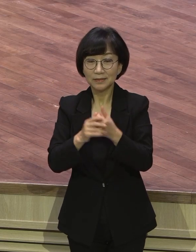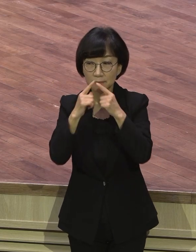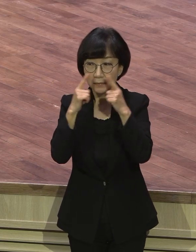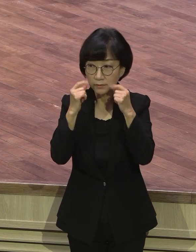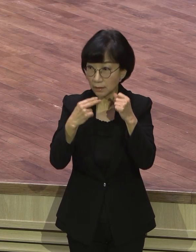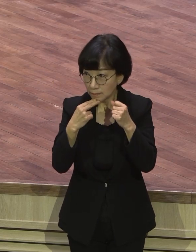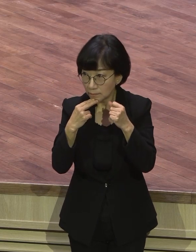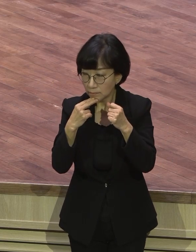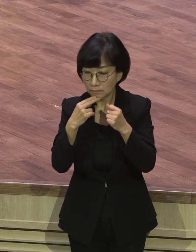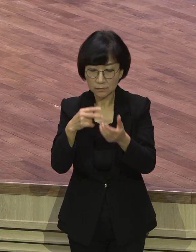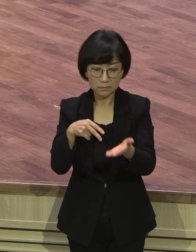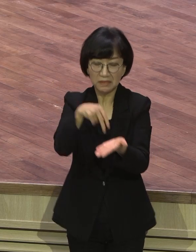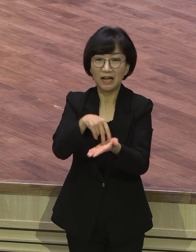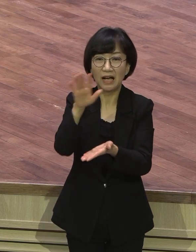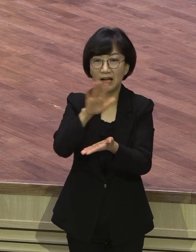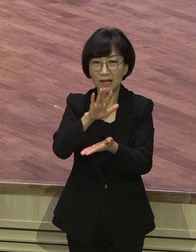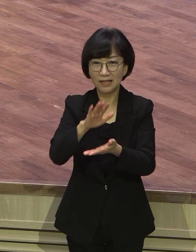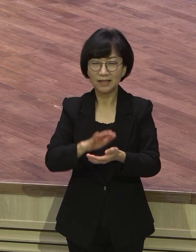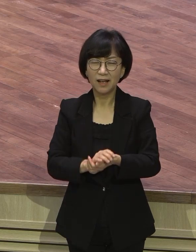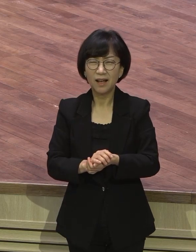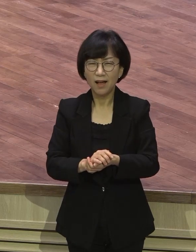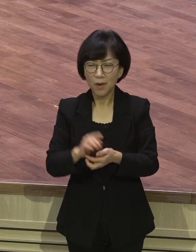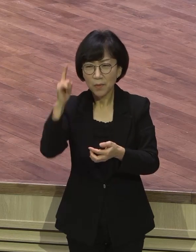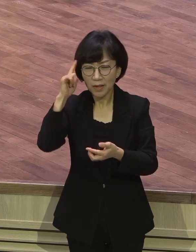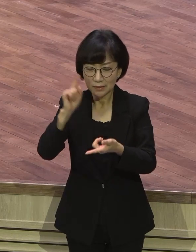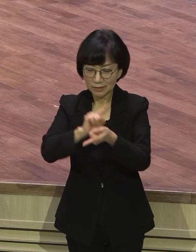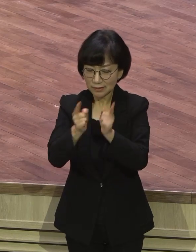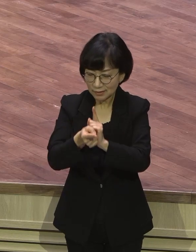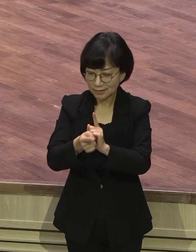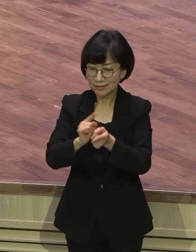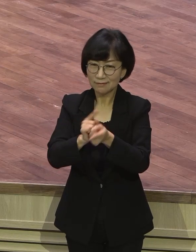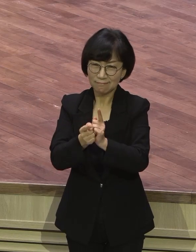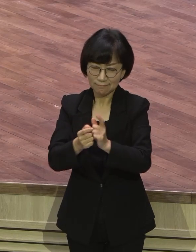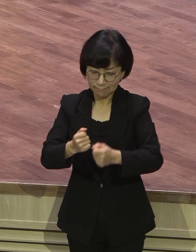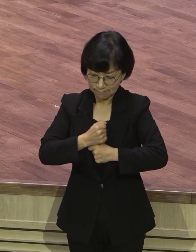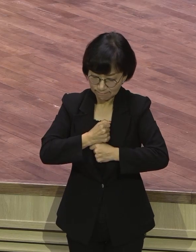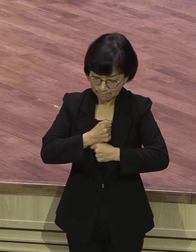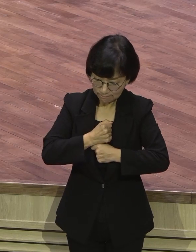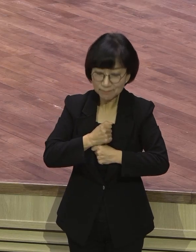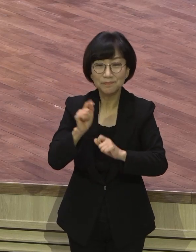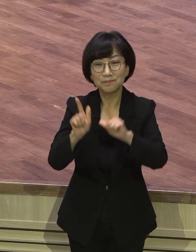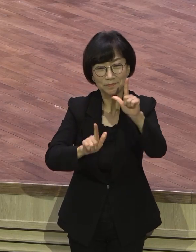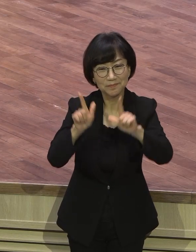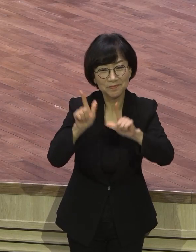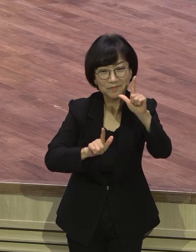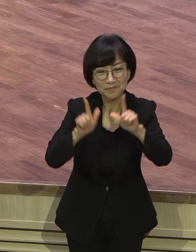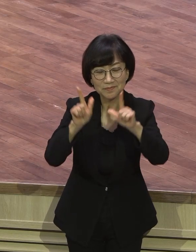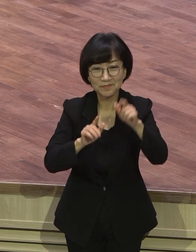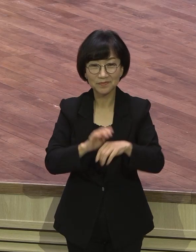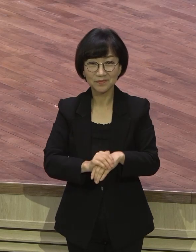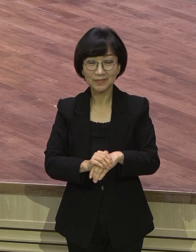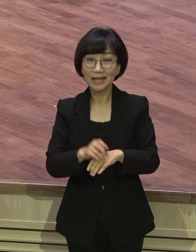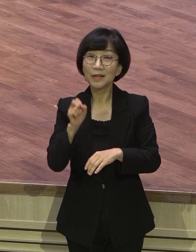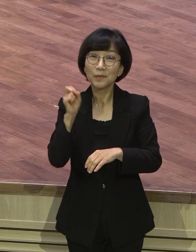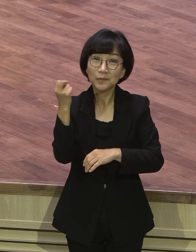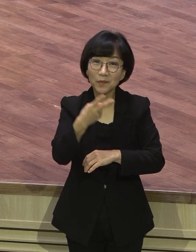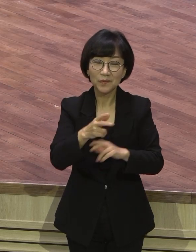타면 안 타버린다. 그만큼 서로가 주의를 하고 있습니다. 기업에서는